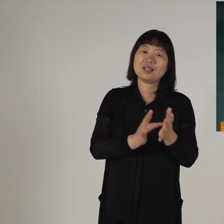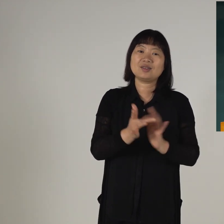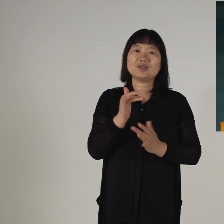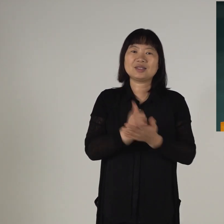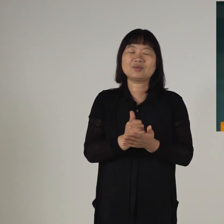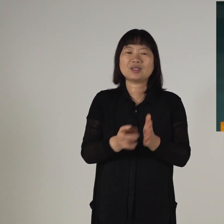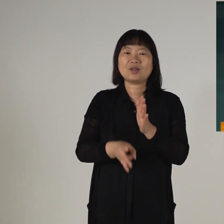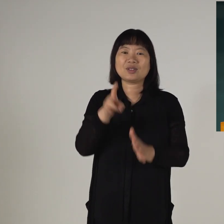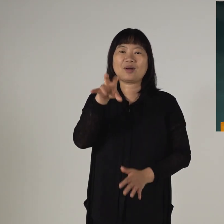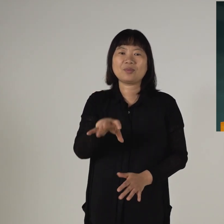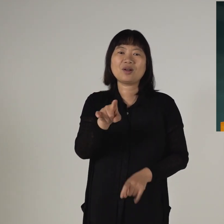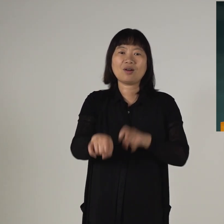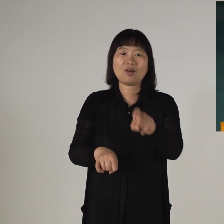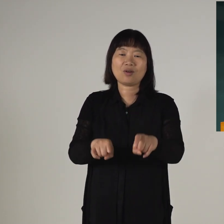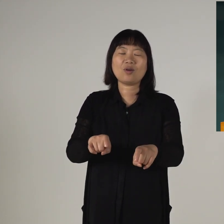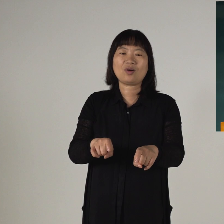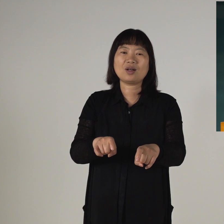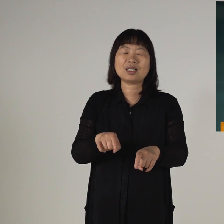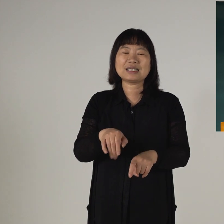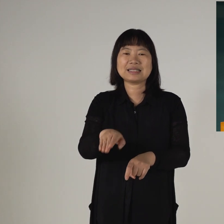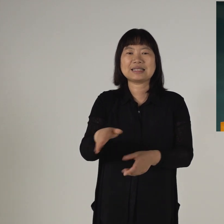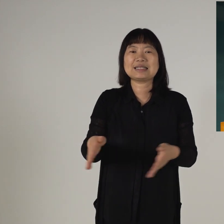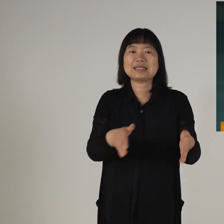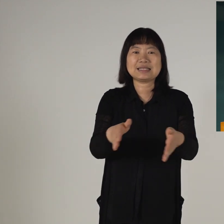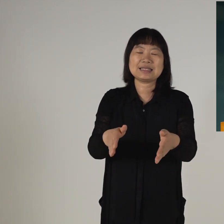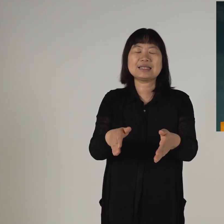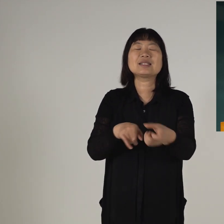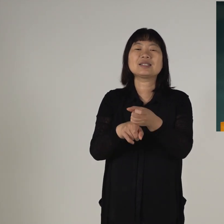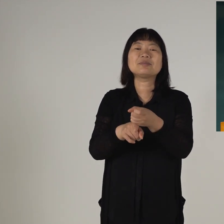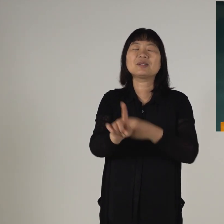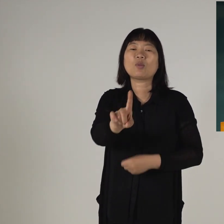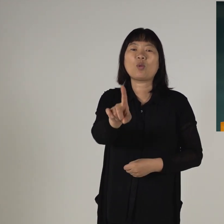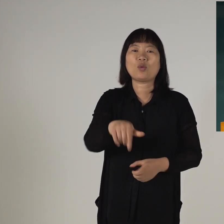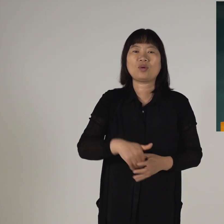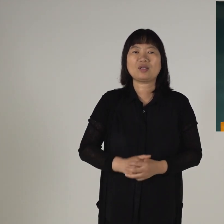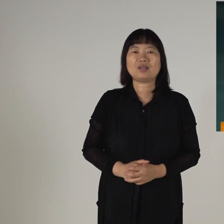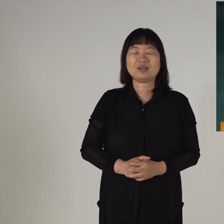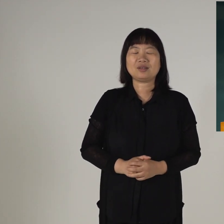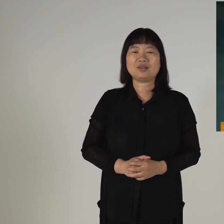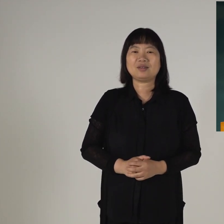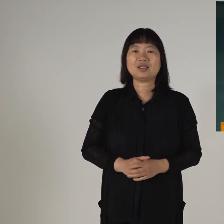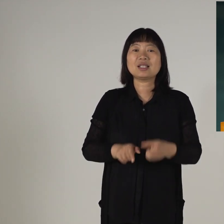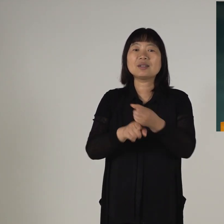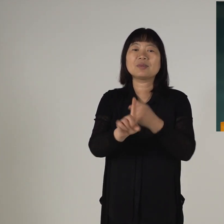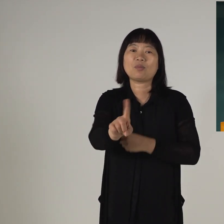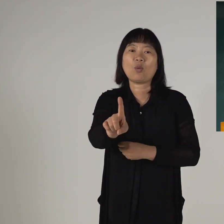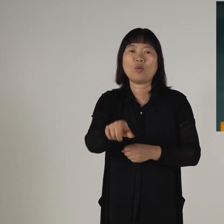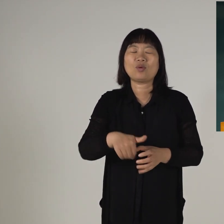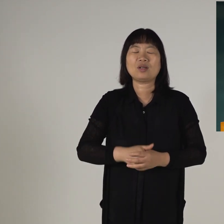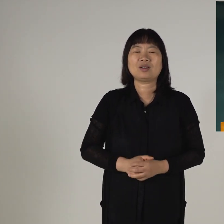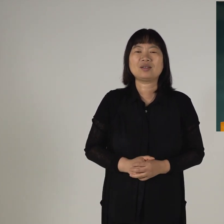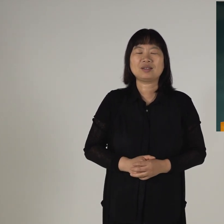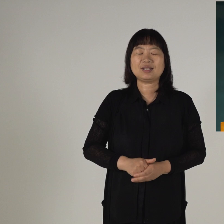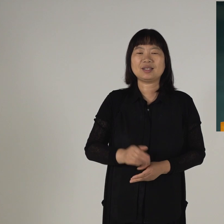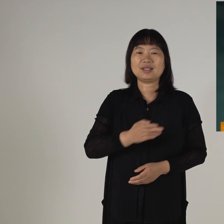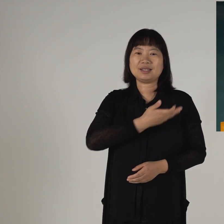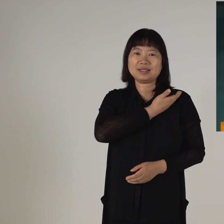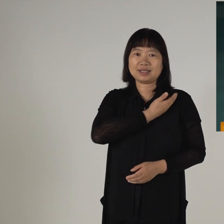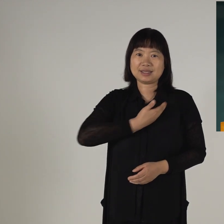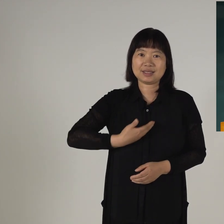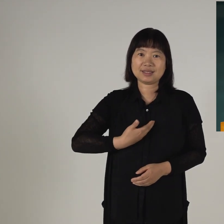예수님이 예루살렘으로 걸어가시는 이 길목의 의미는 무슨 뜻입니까?